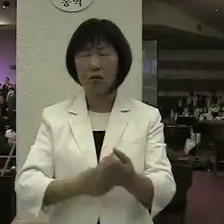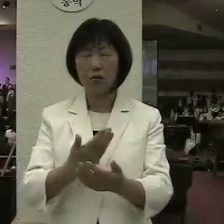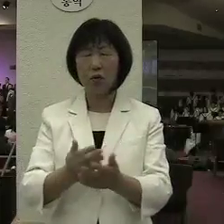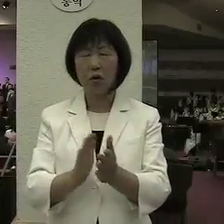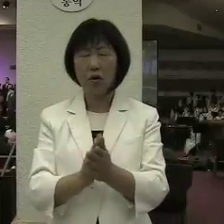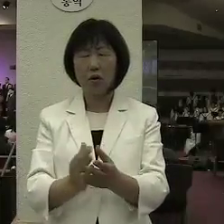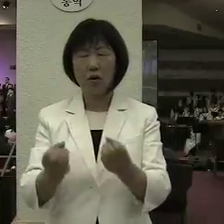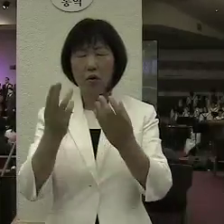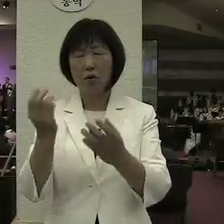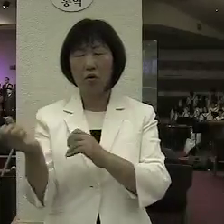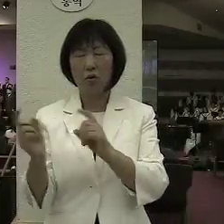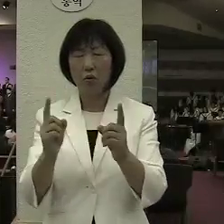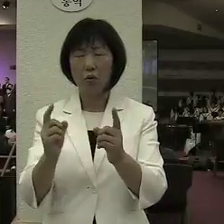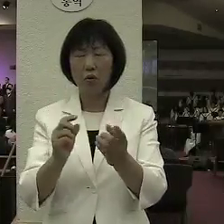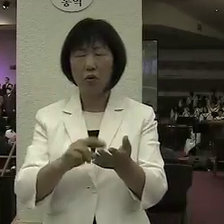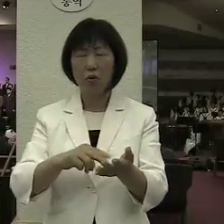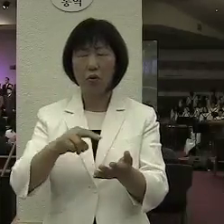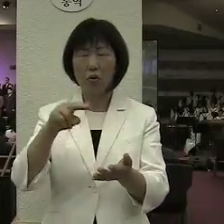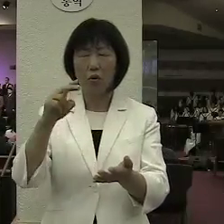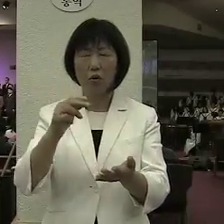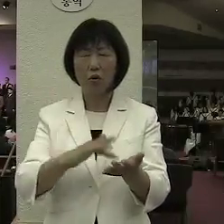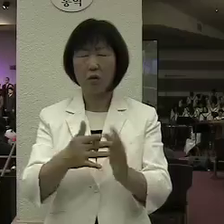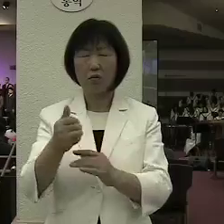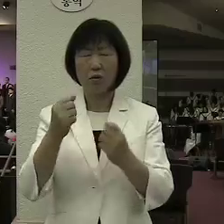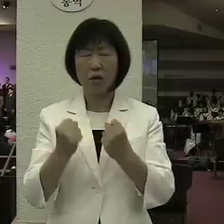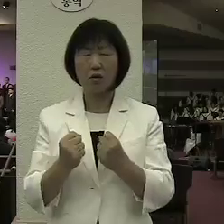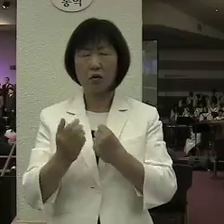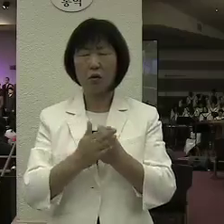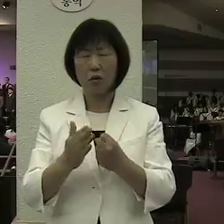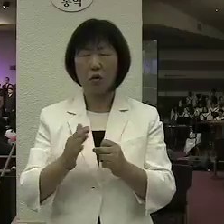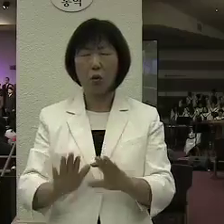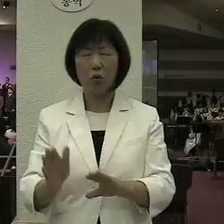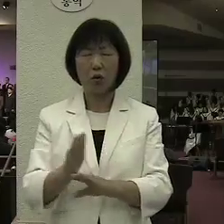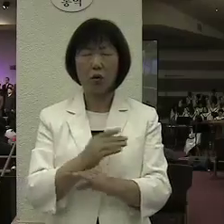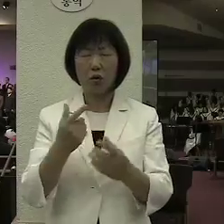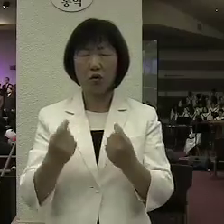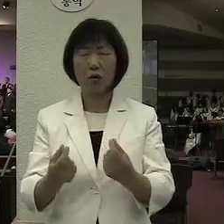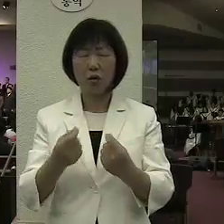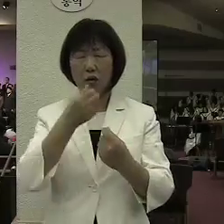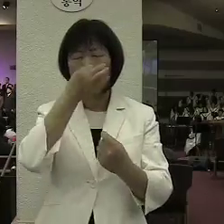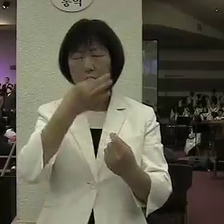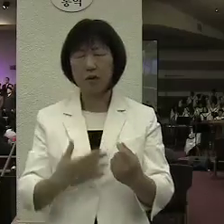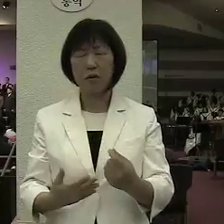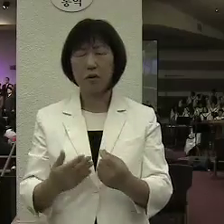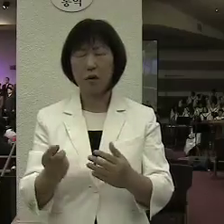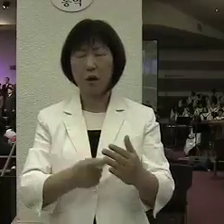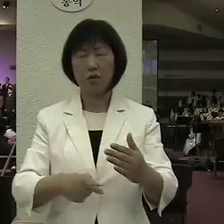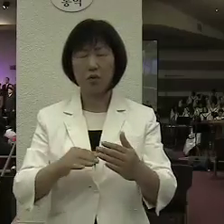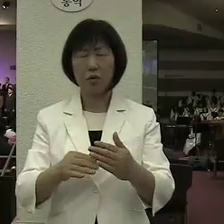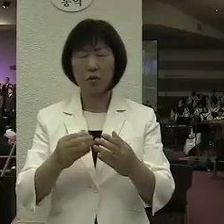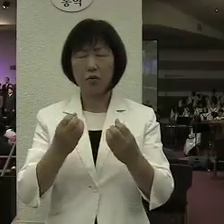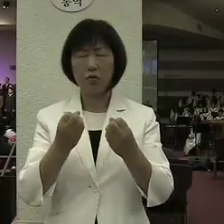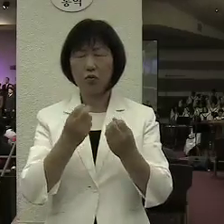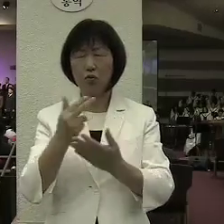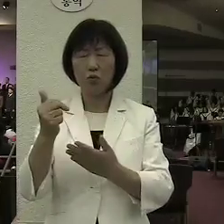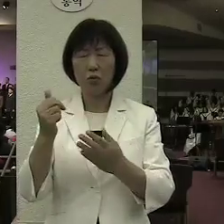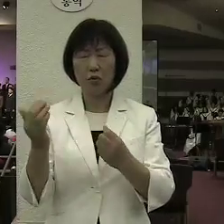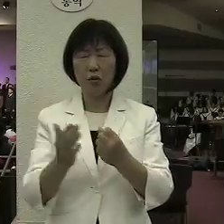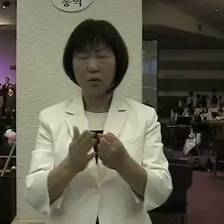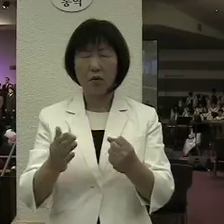새 노래로 주님을 오늘도 찬양하며 주님을 찬양하는 것이 우리의 가장 큰 기쁨, 가장 큰 은혜 되게